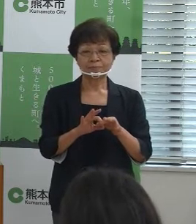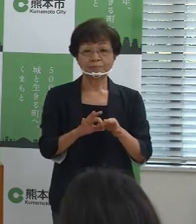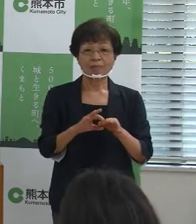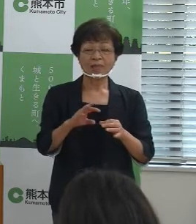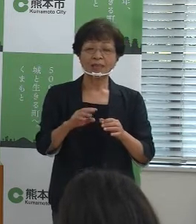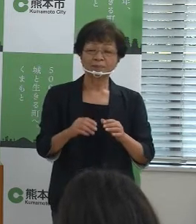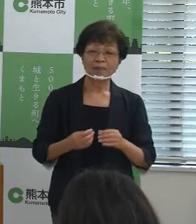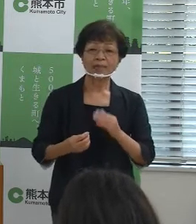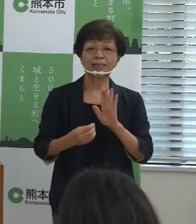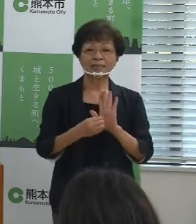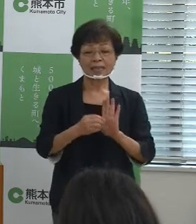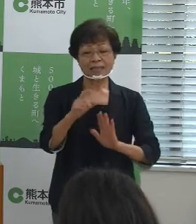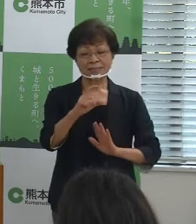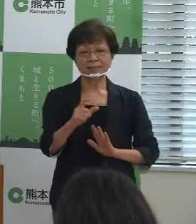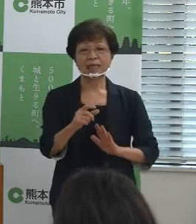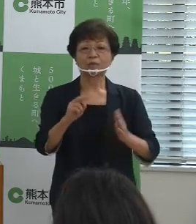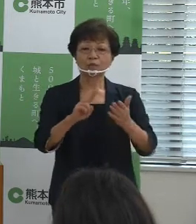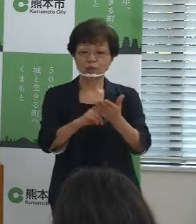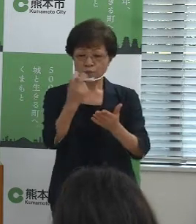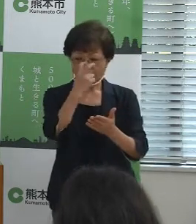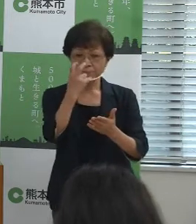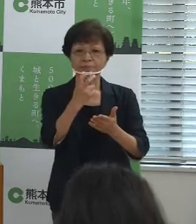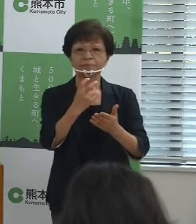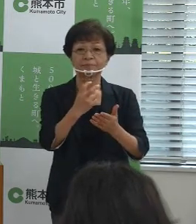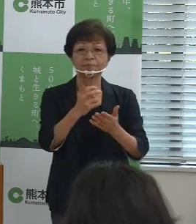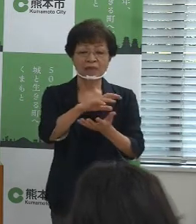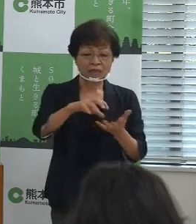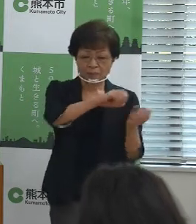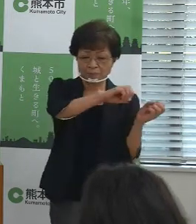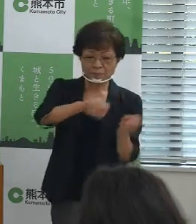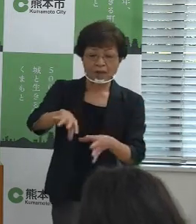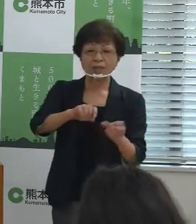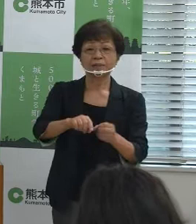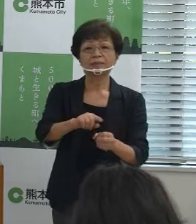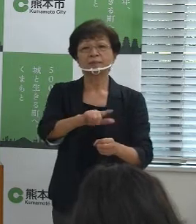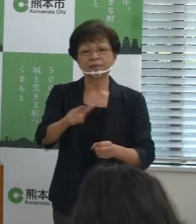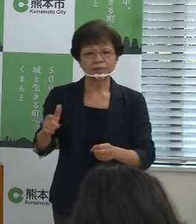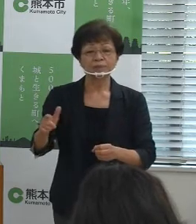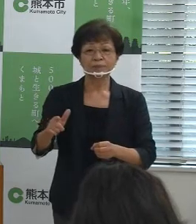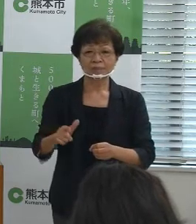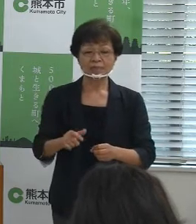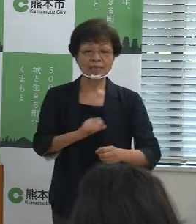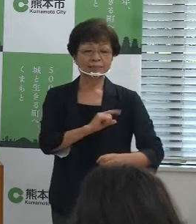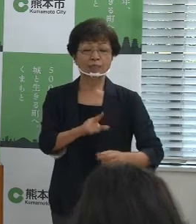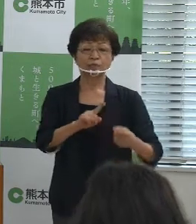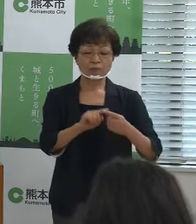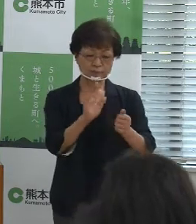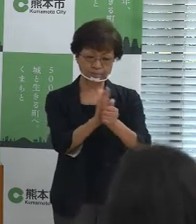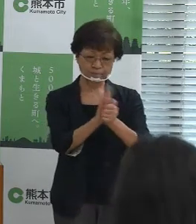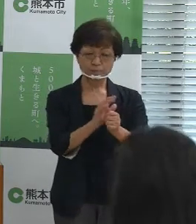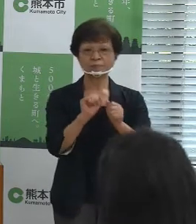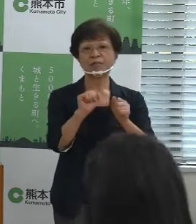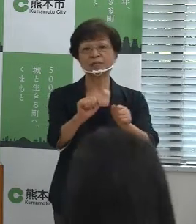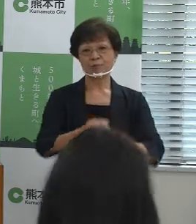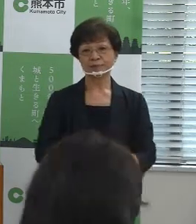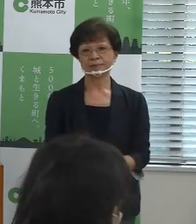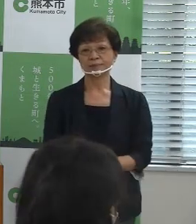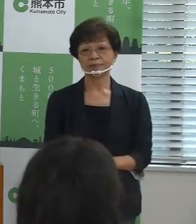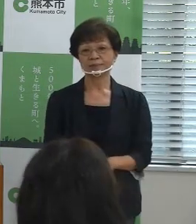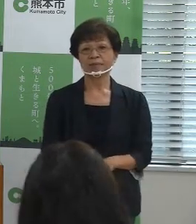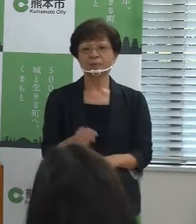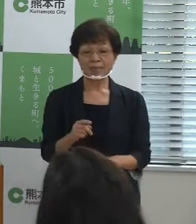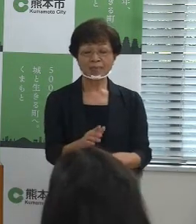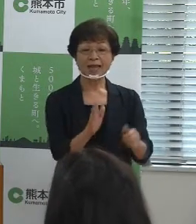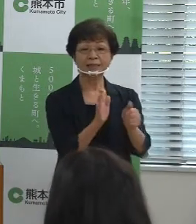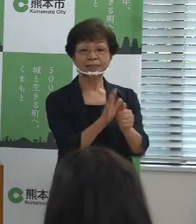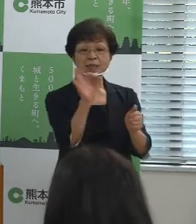調査や災害廃棄物処理など被災地への支援について積極的に行ってまいります。なお支